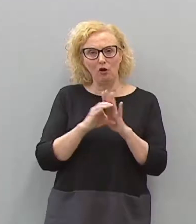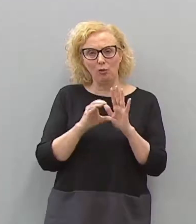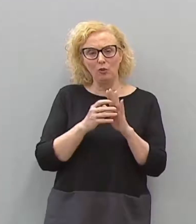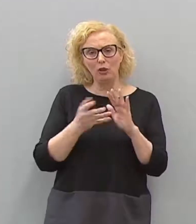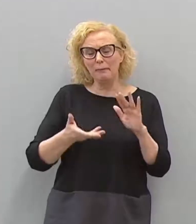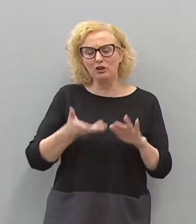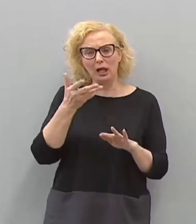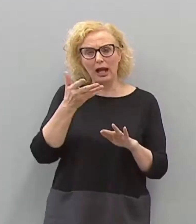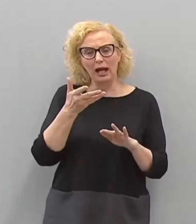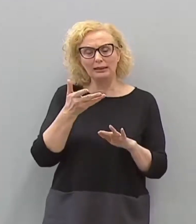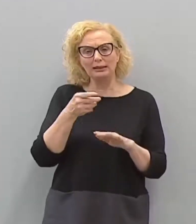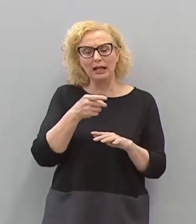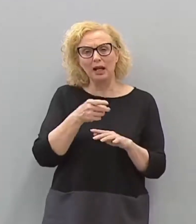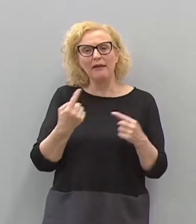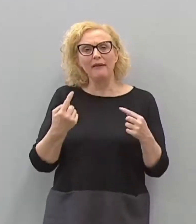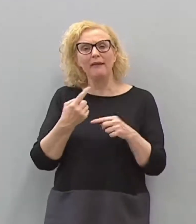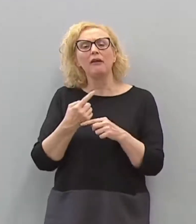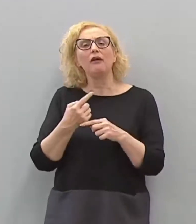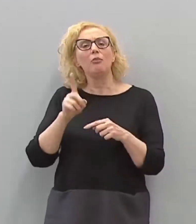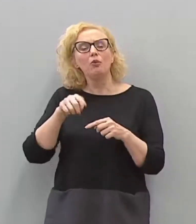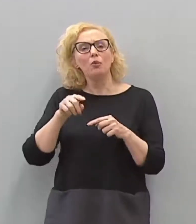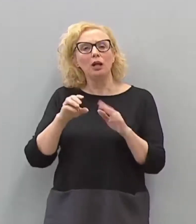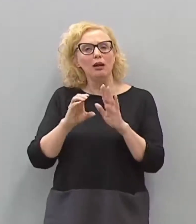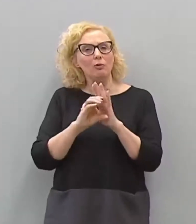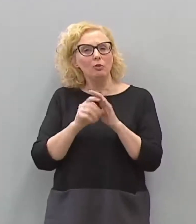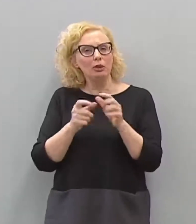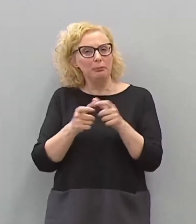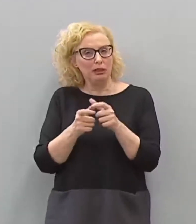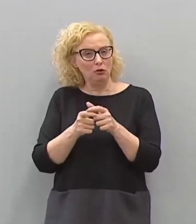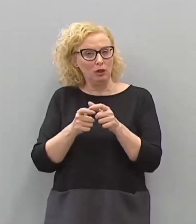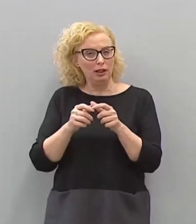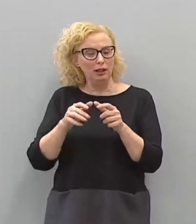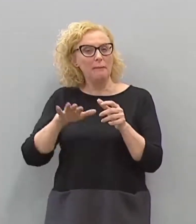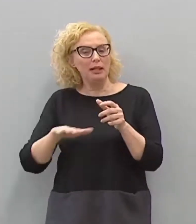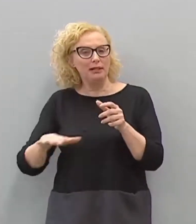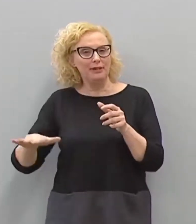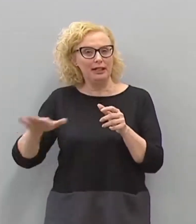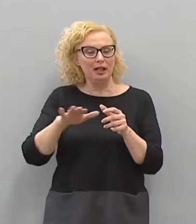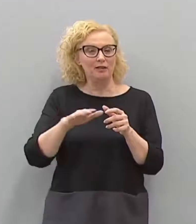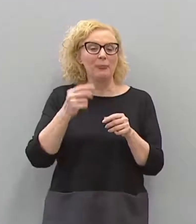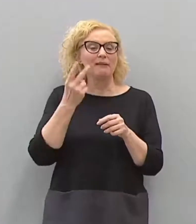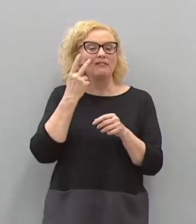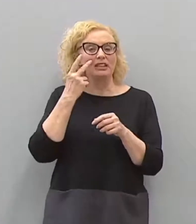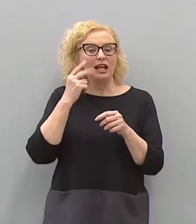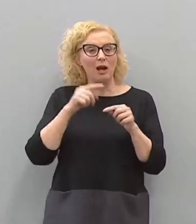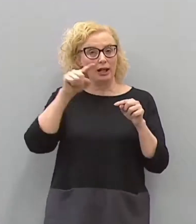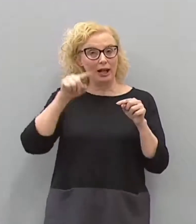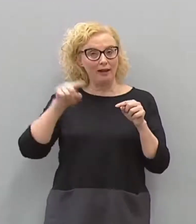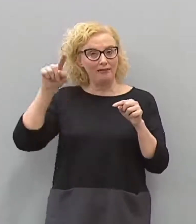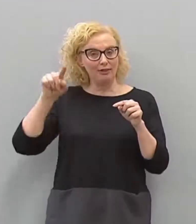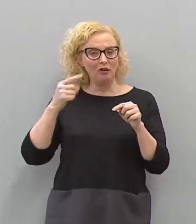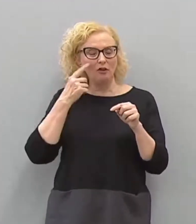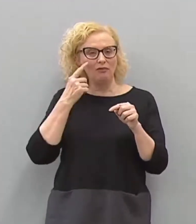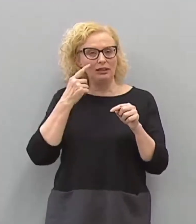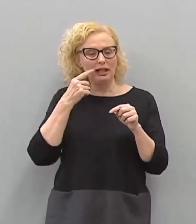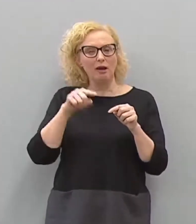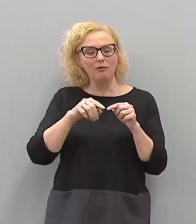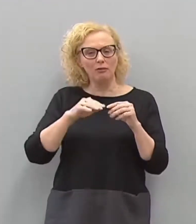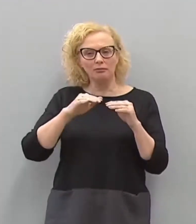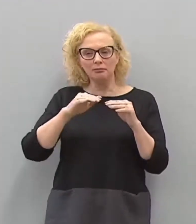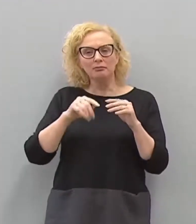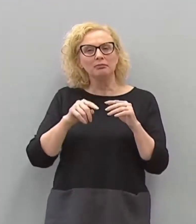più piccoli e quindi nelle aree più periferiche in questo momento sotto il grafico vediamo i numeri delle unità immobiliari servite in